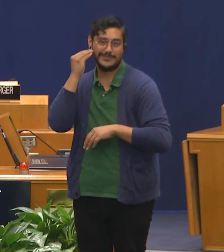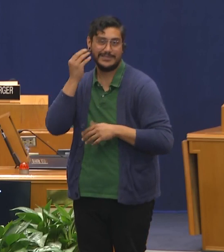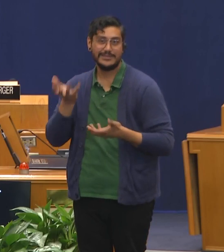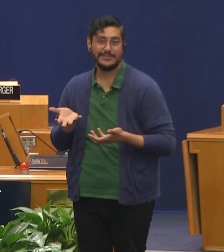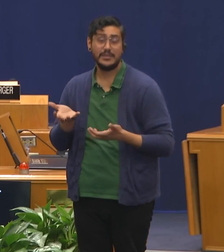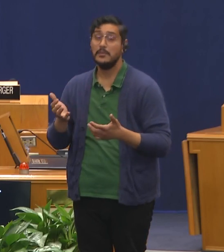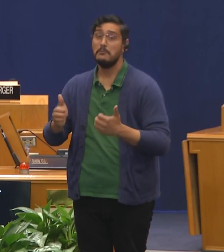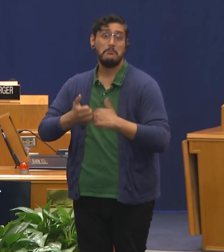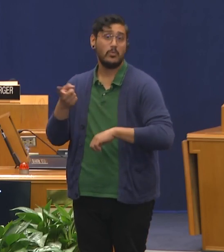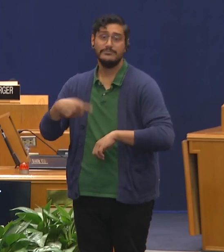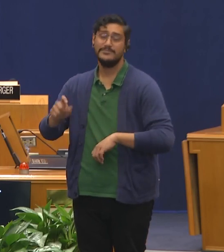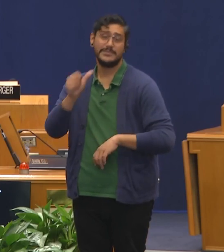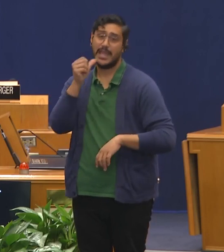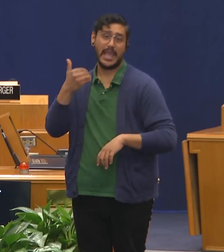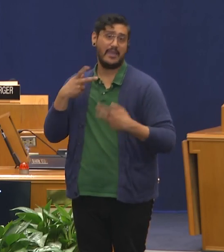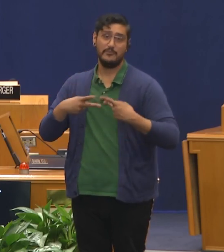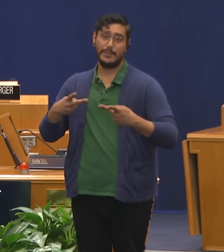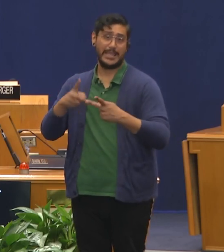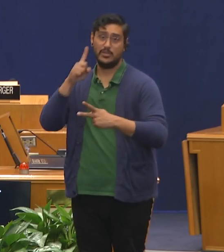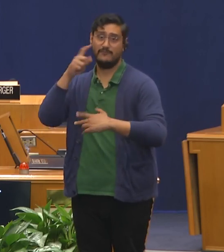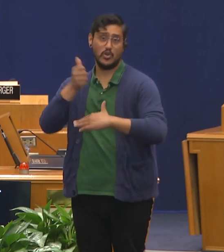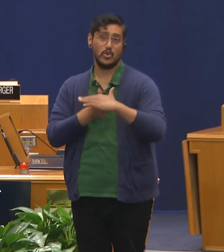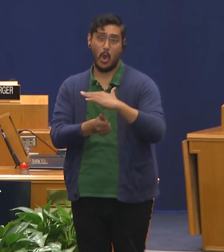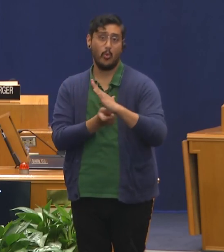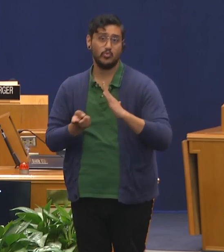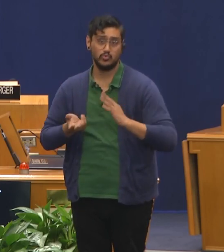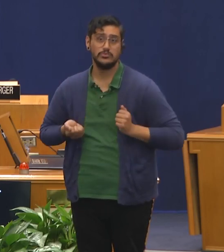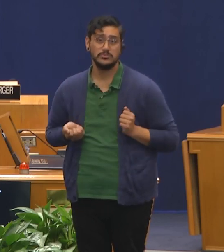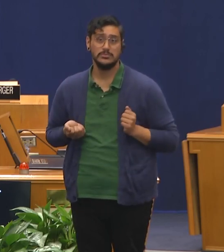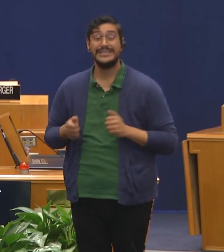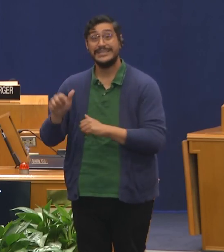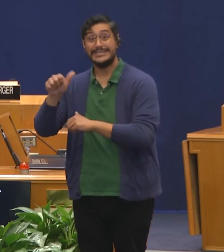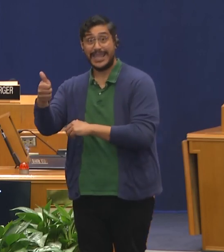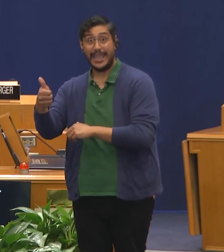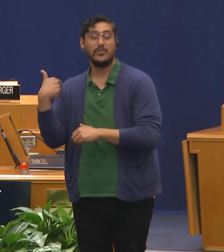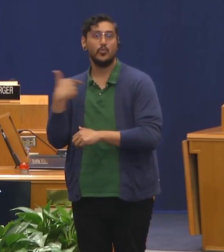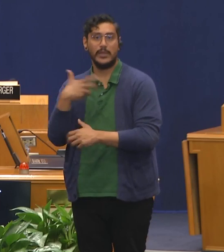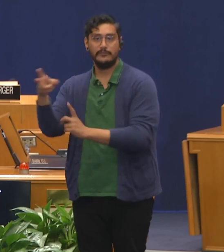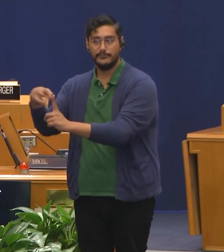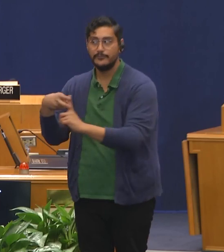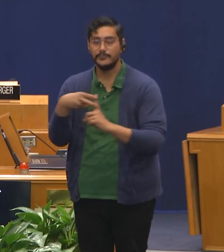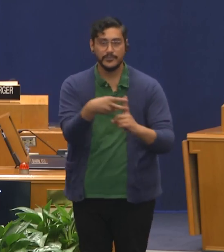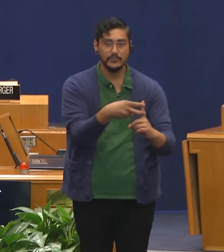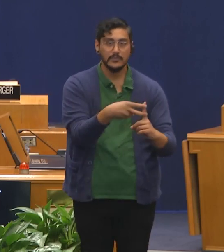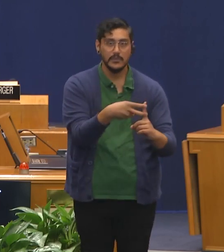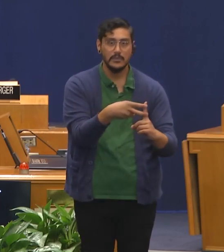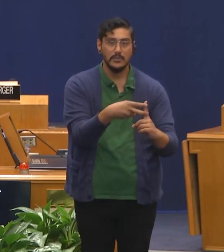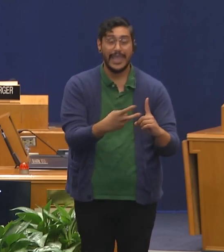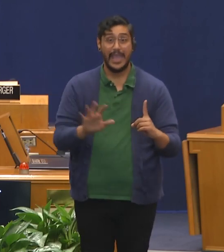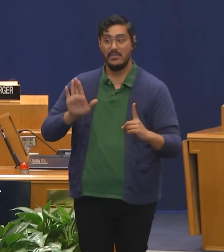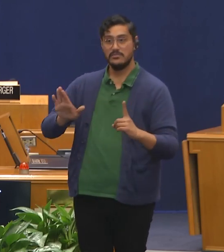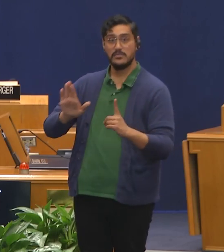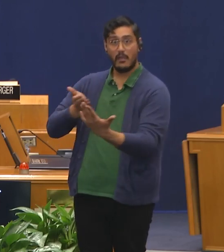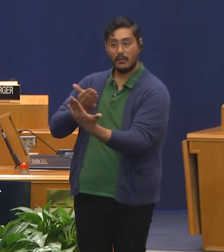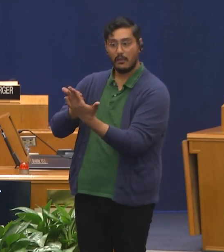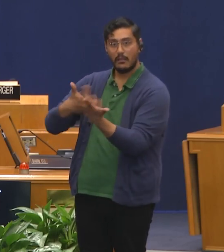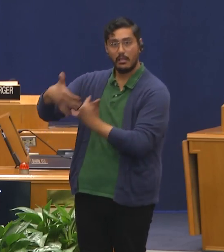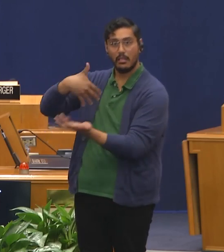tenía refugio. 10 de los refugiados fueron aislados adecuadamente y los contactos cercanos están en